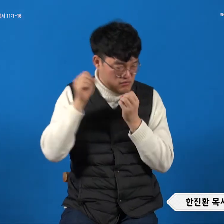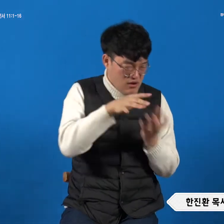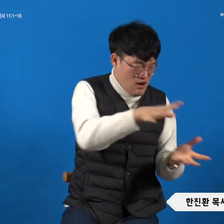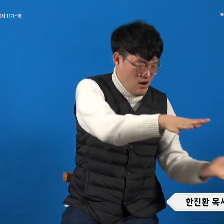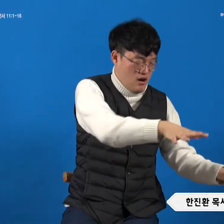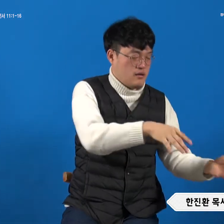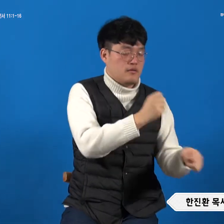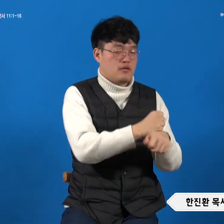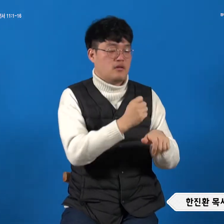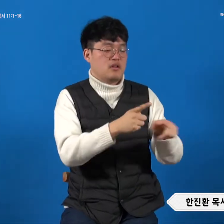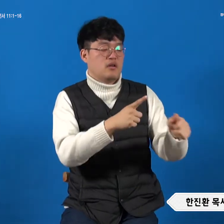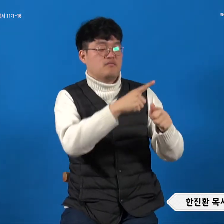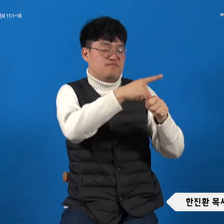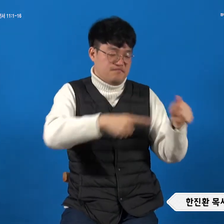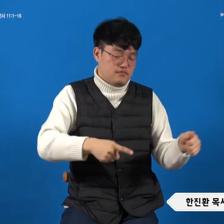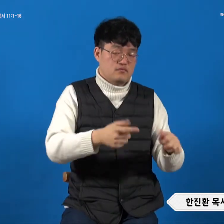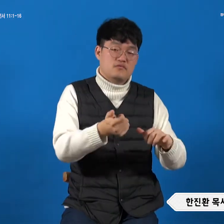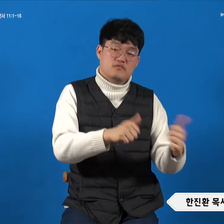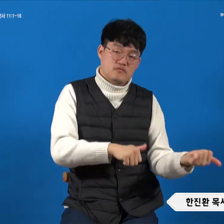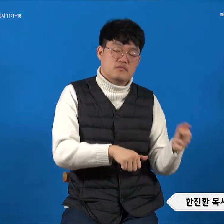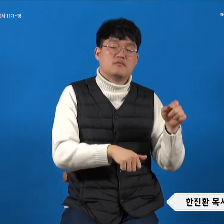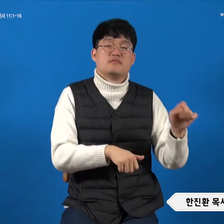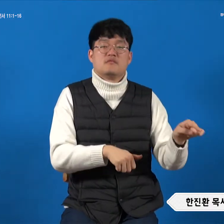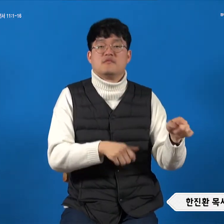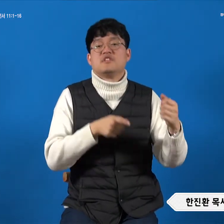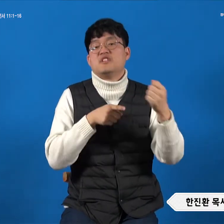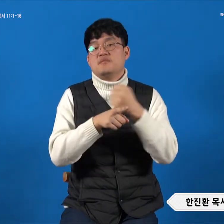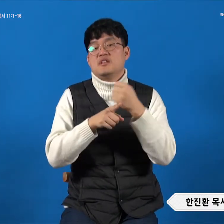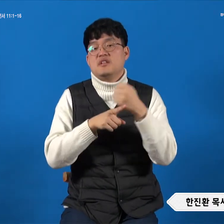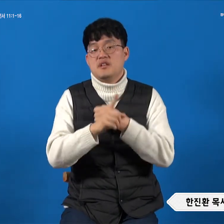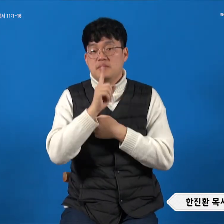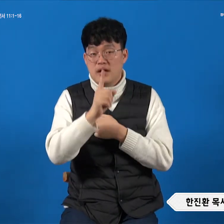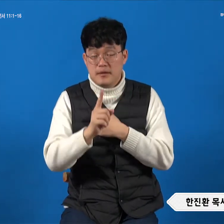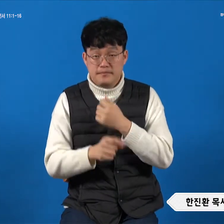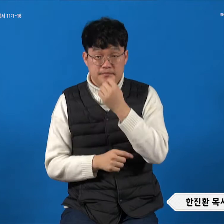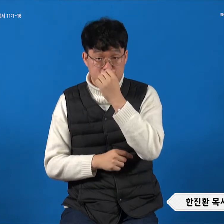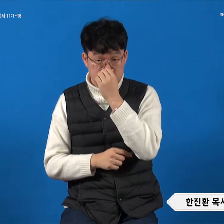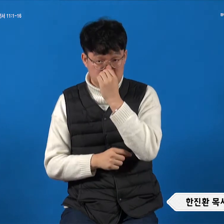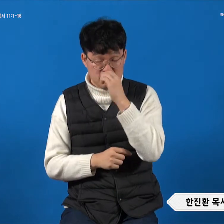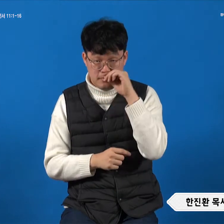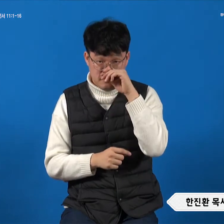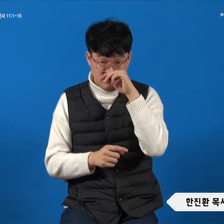죽여버립니다. 그것이 영린지화를 당했다, 그런 뜻이죠.